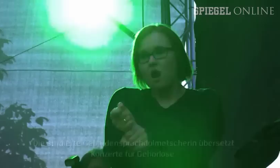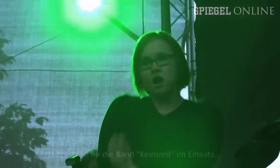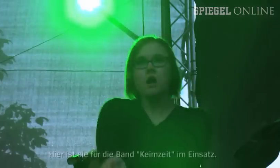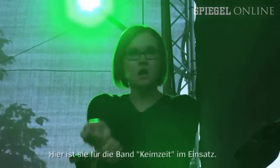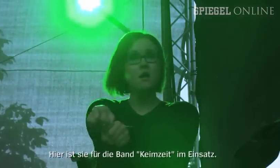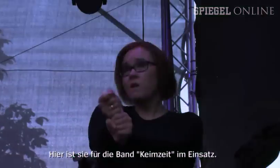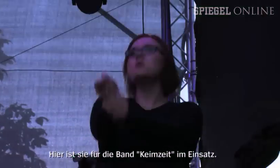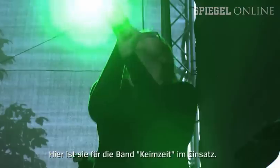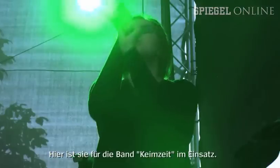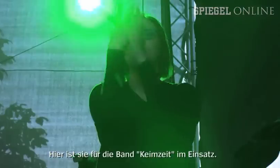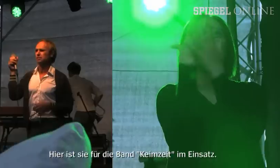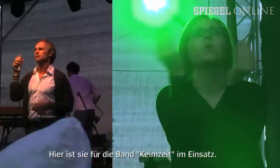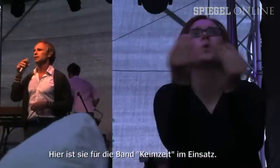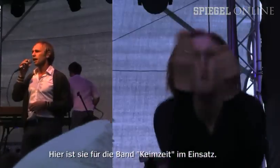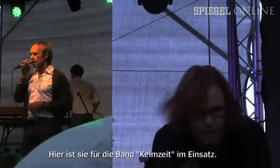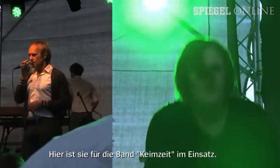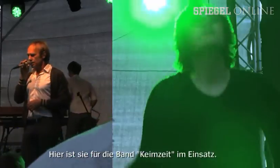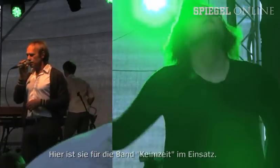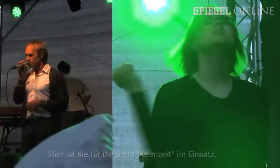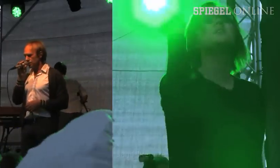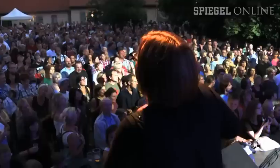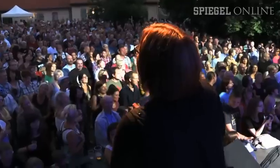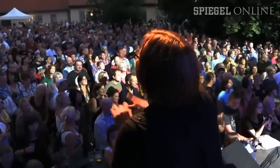Hier ist sie für die Band Keimzeit im Einsatz.